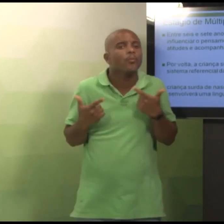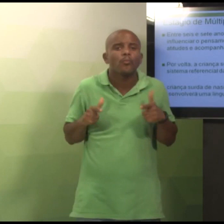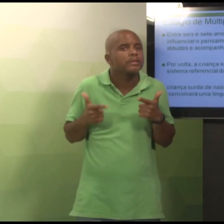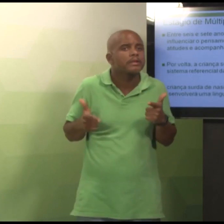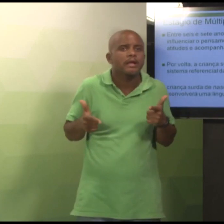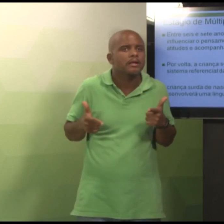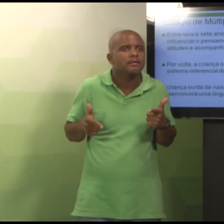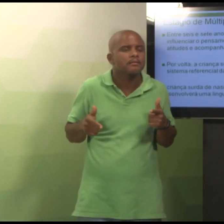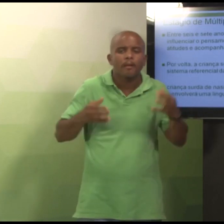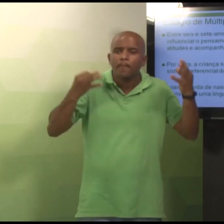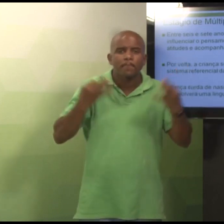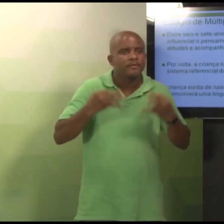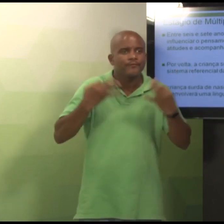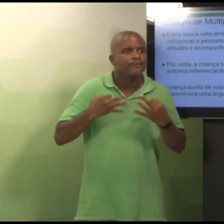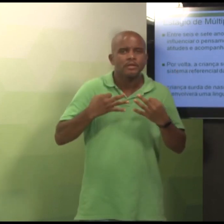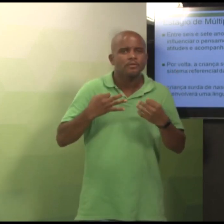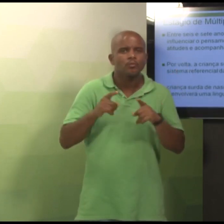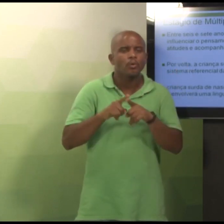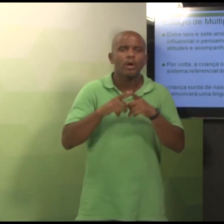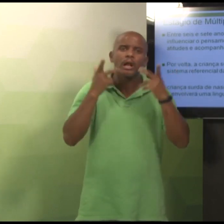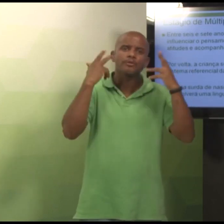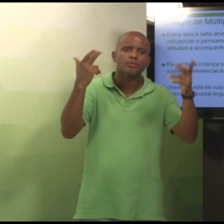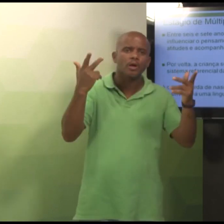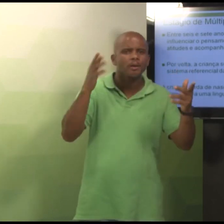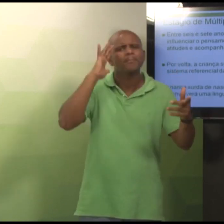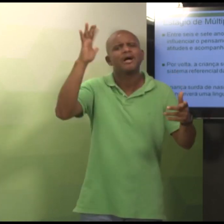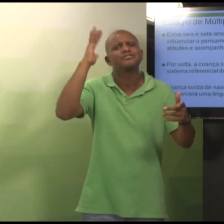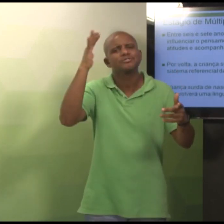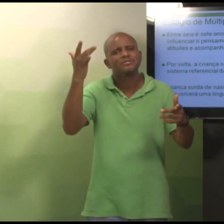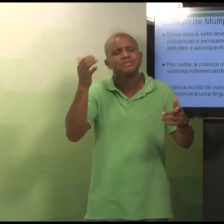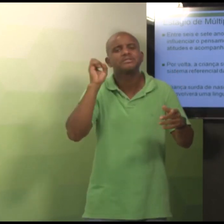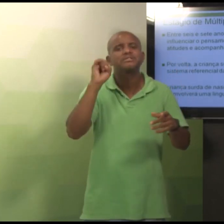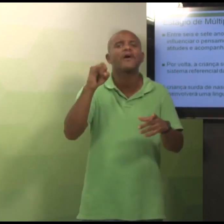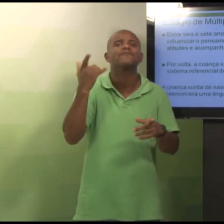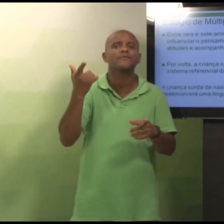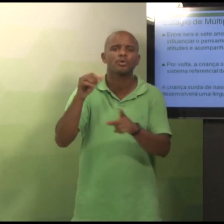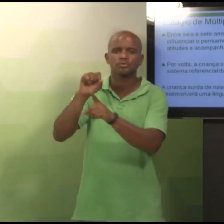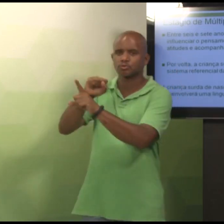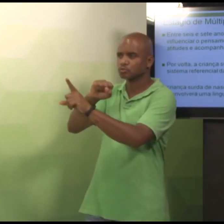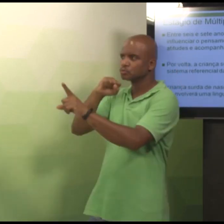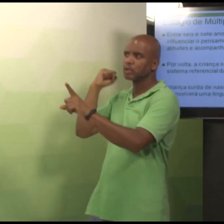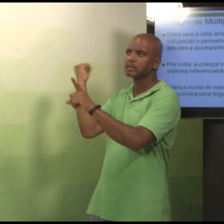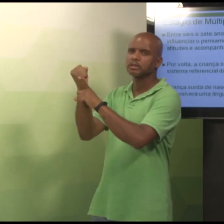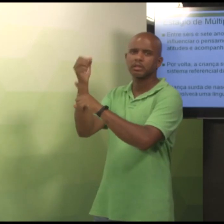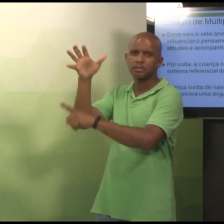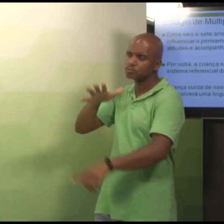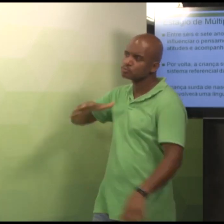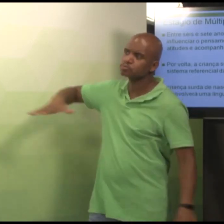Então, ele não terá nenhum defeito, ou seja, ele será perfeito. Ele vai se engajar na